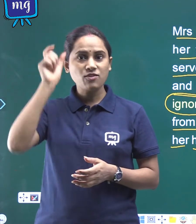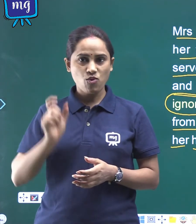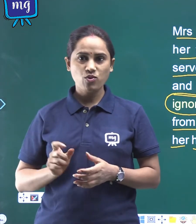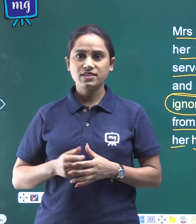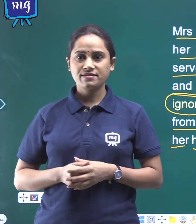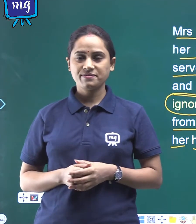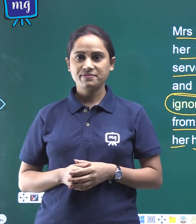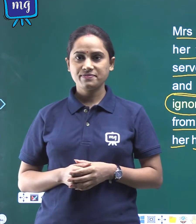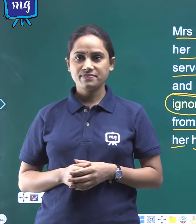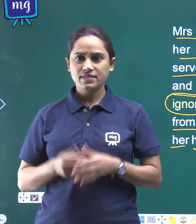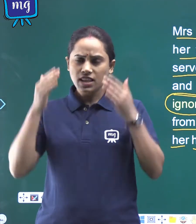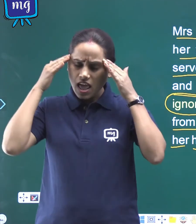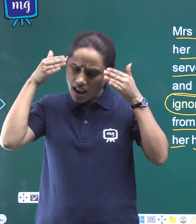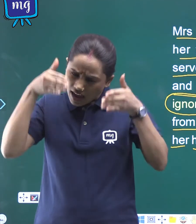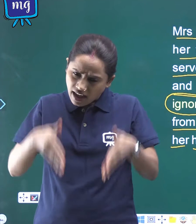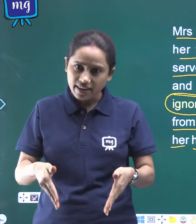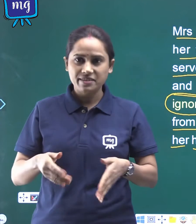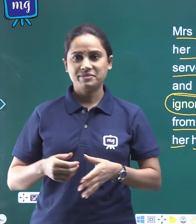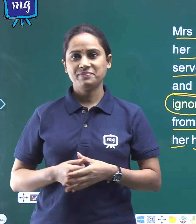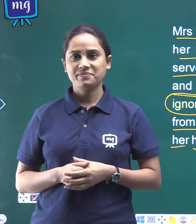devote, लगाना,